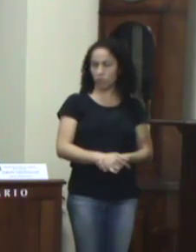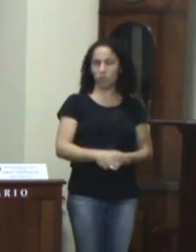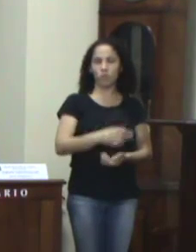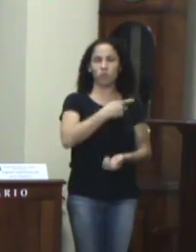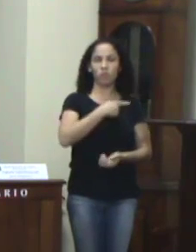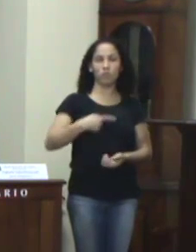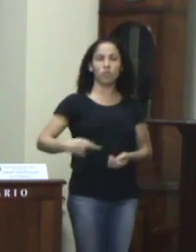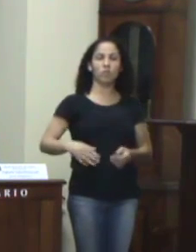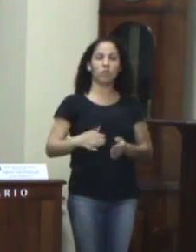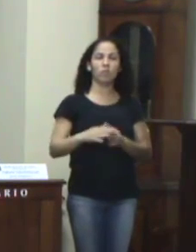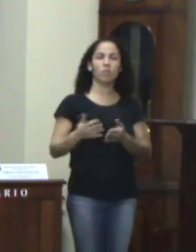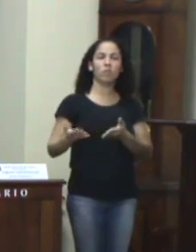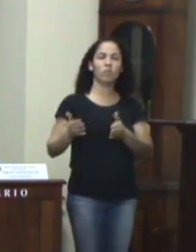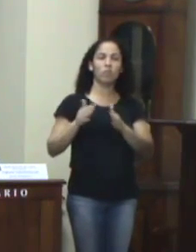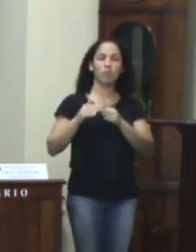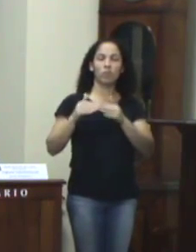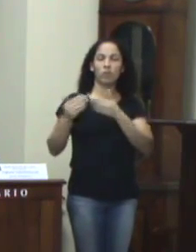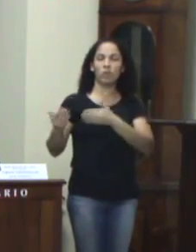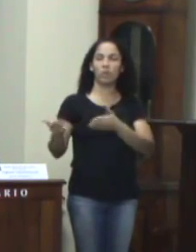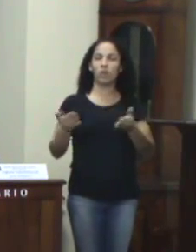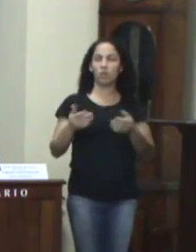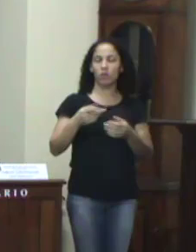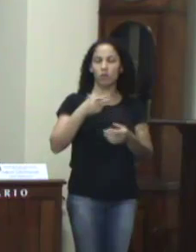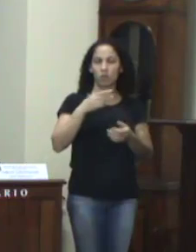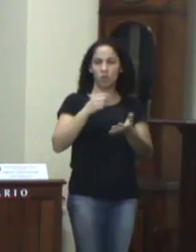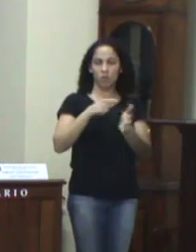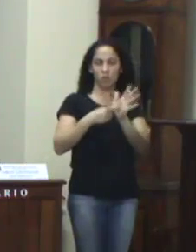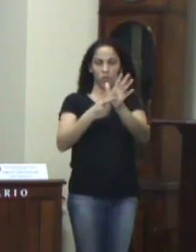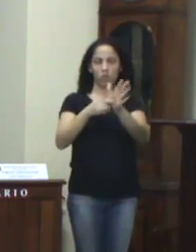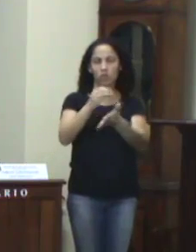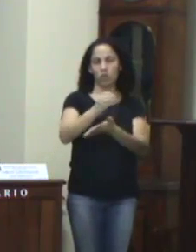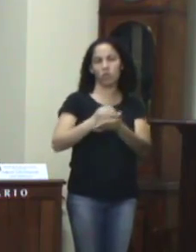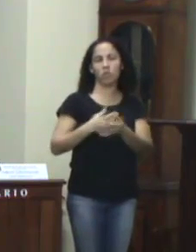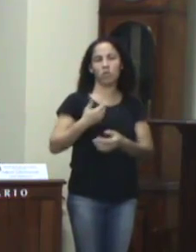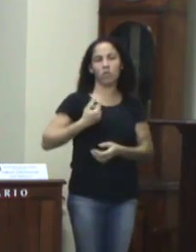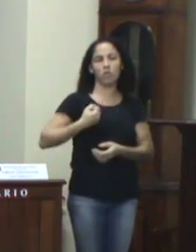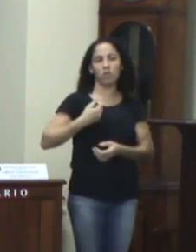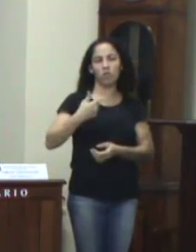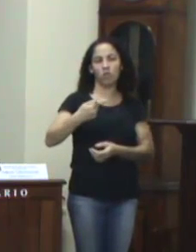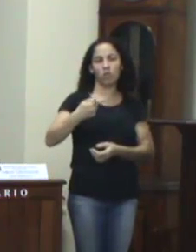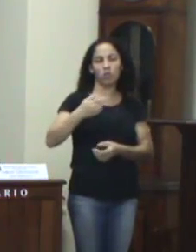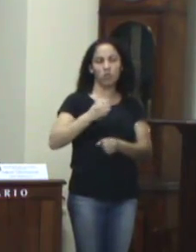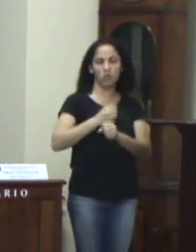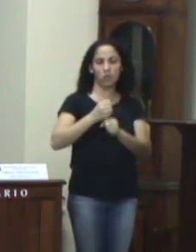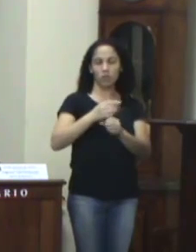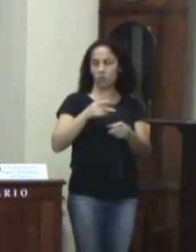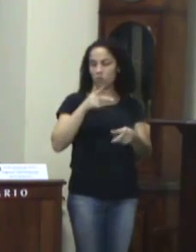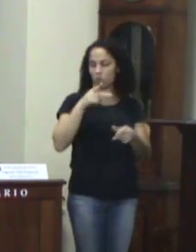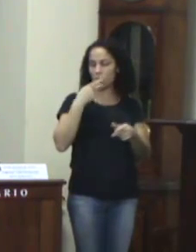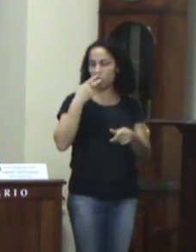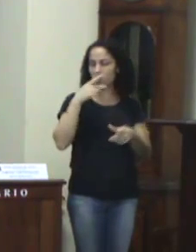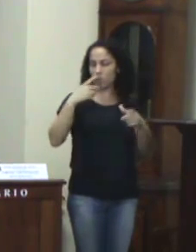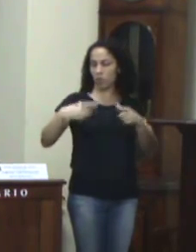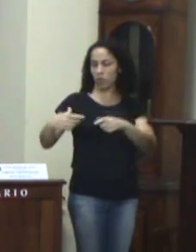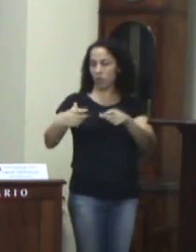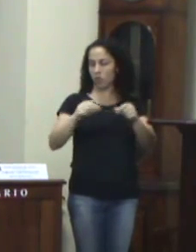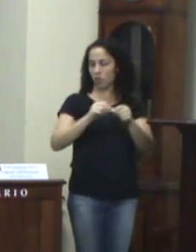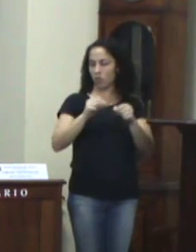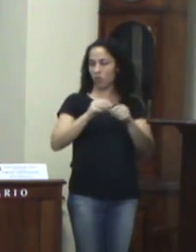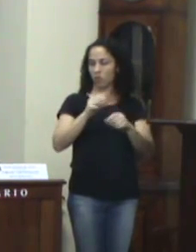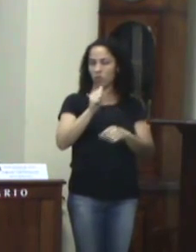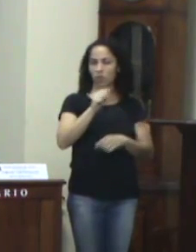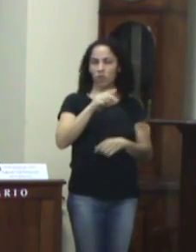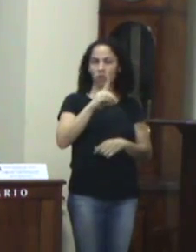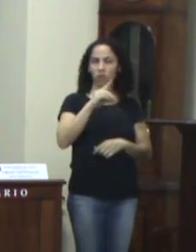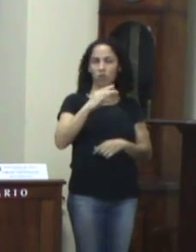Senhor Presidente, vimos por meio desse retificar o ofício número 7/2018, onde ficou alterado o local para a realização da